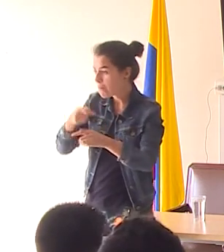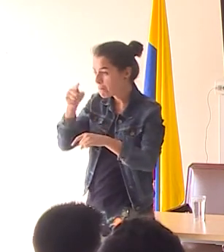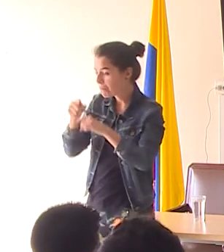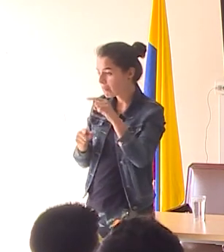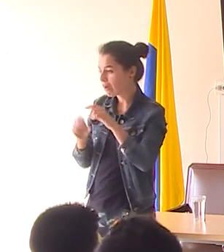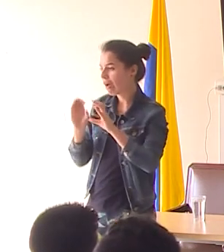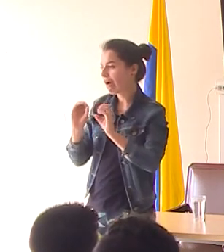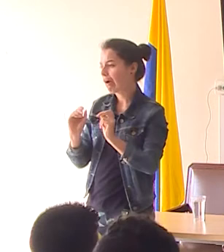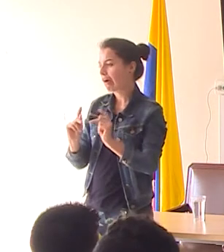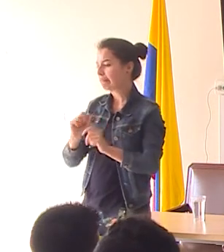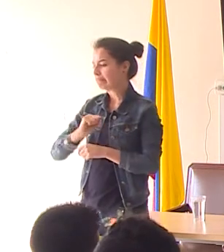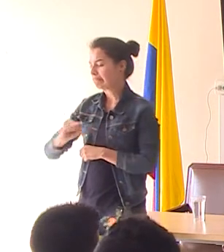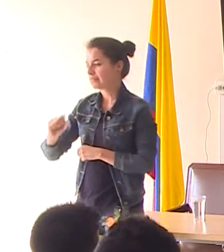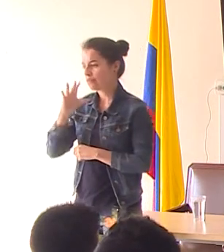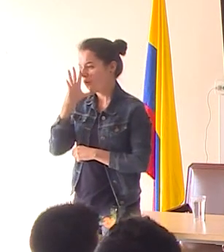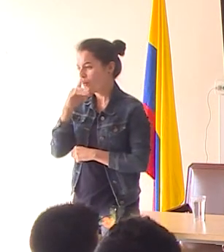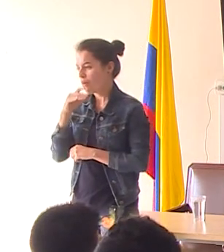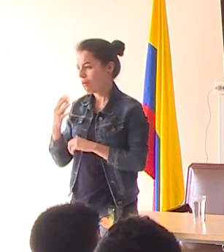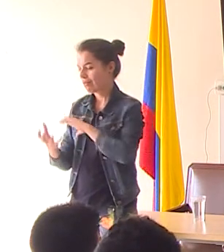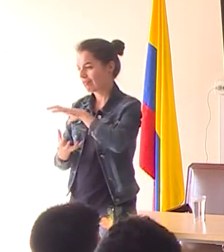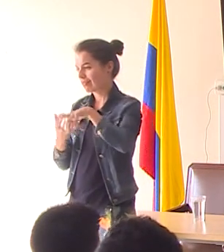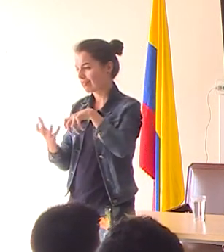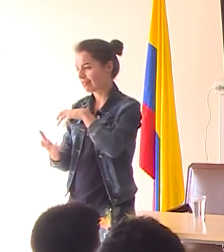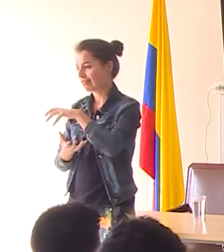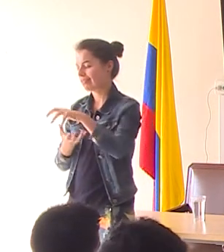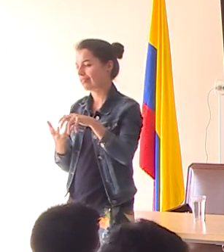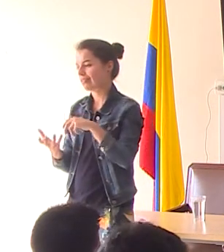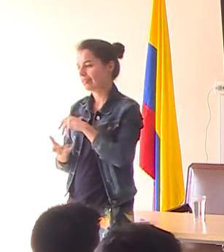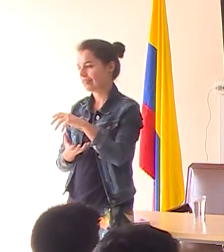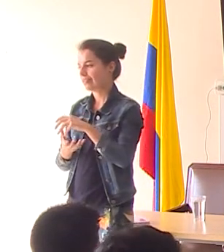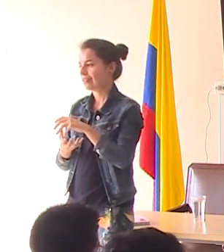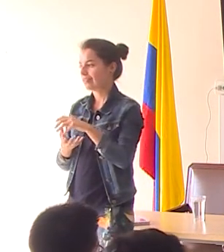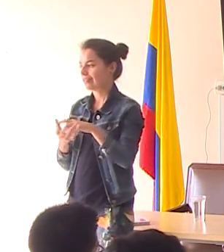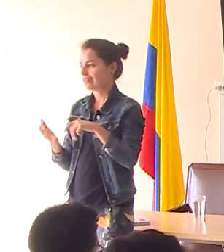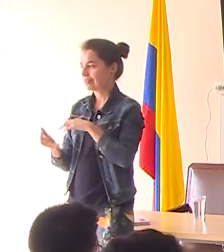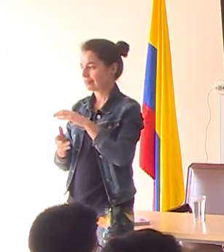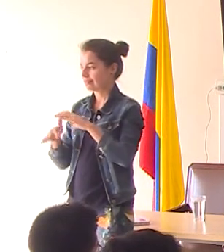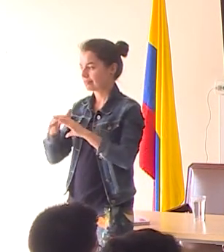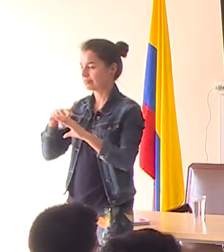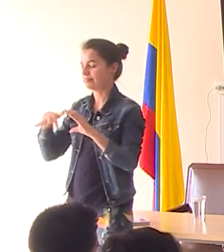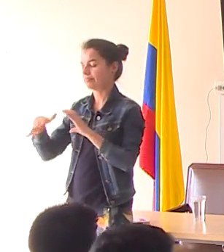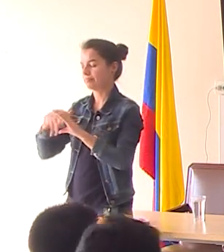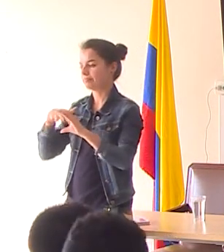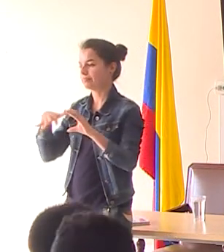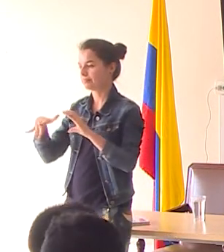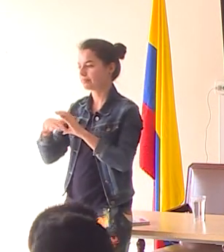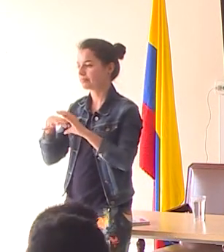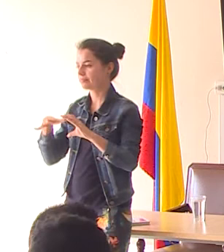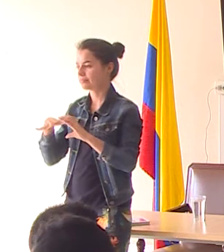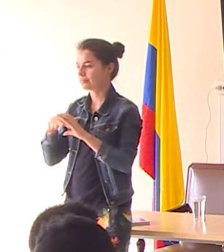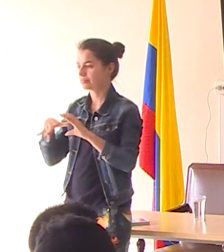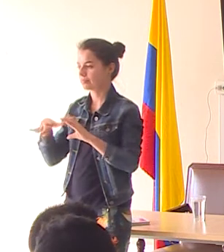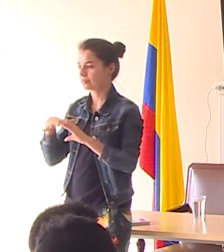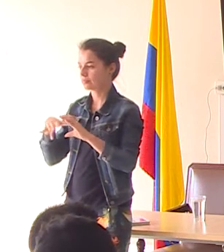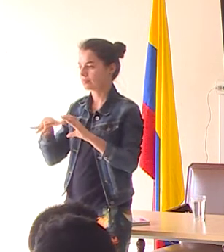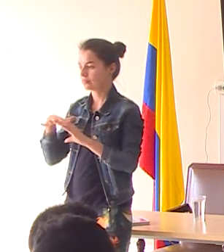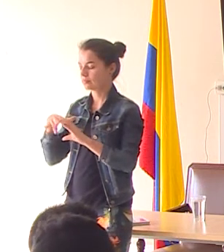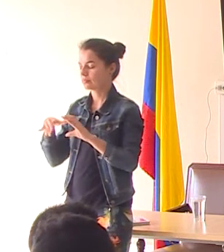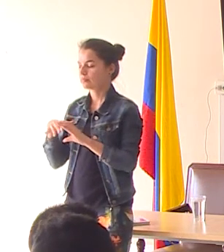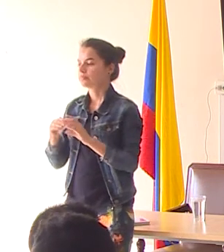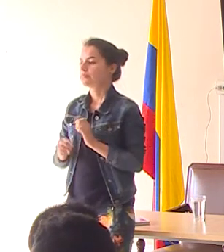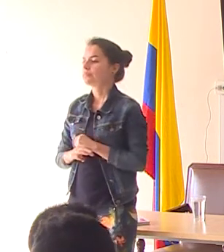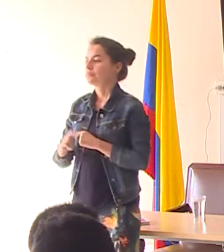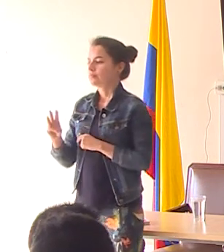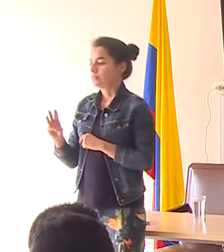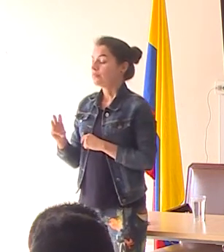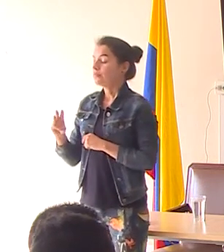también está muy asociado digamos o hace parte de la idea de extractivismo urbano todo el tema de apropiación de suelos